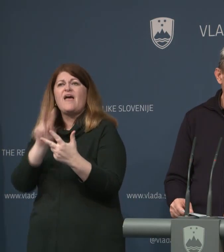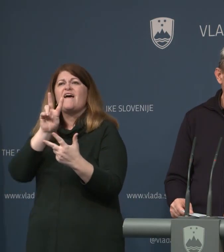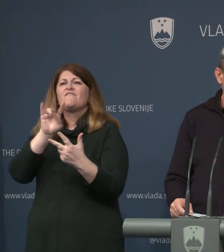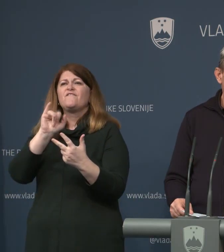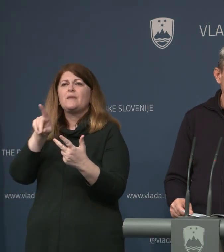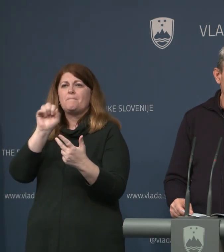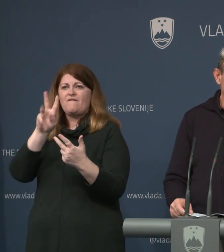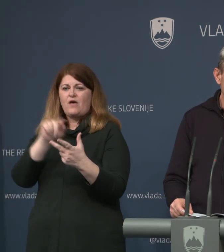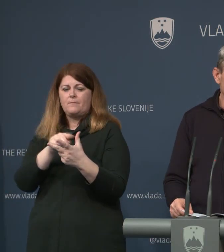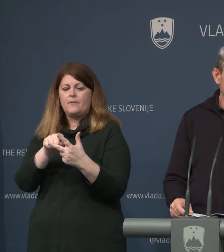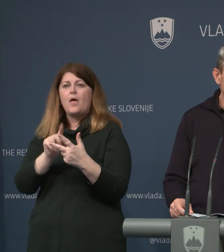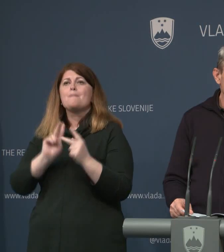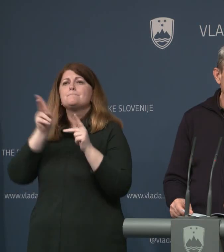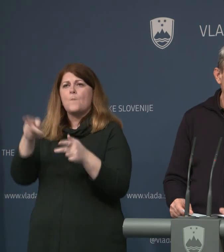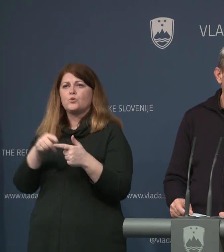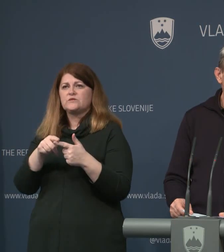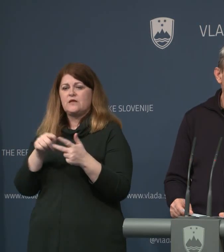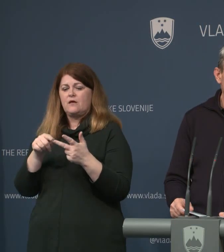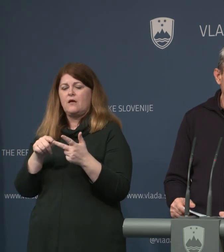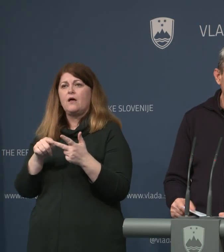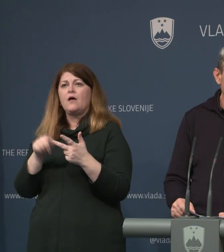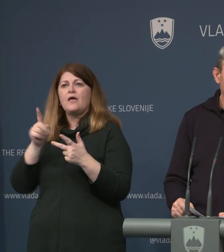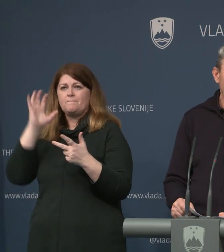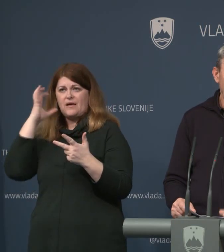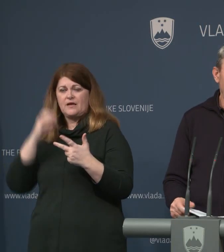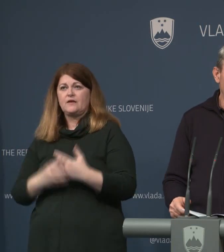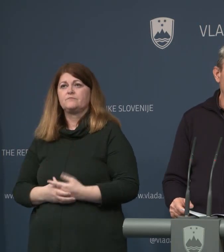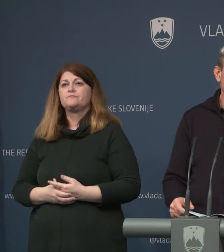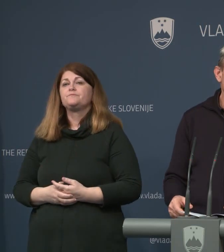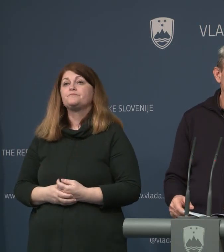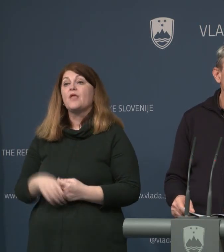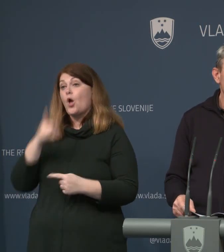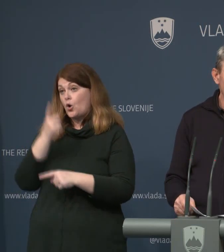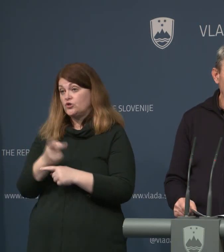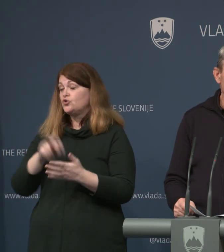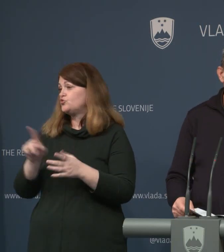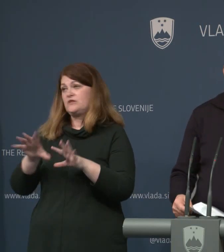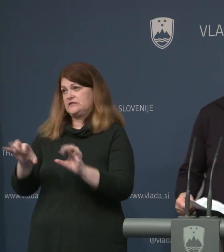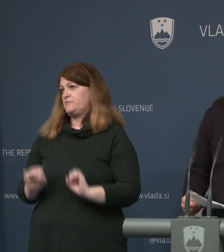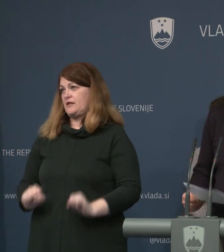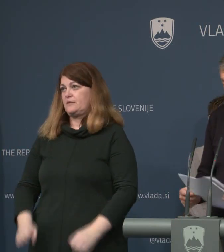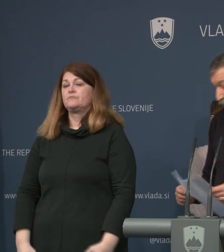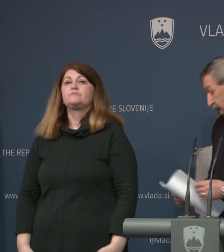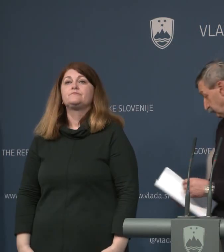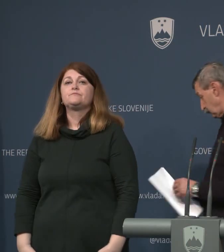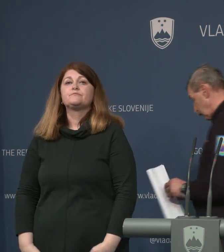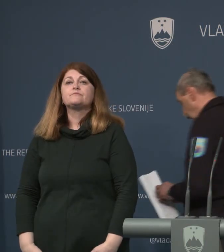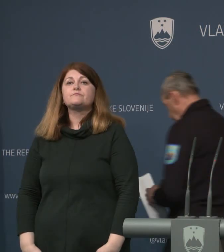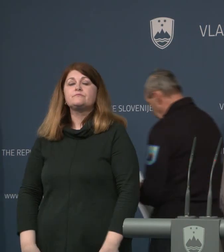Vipava, Moste, Peperko in pa Kranj. Odločitev pa še ni sprejeta.